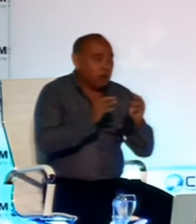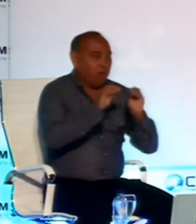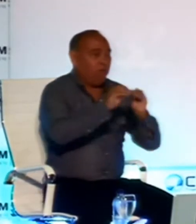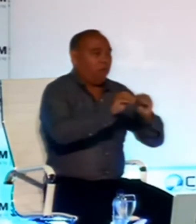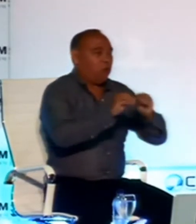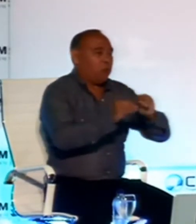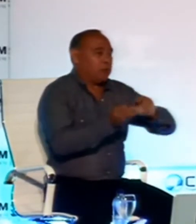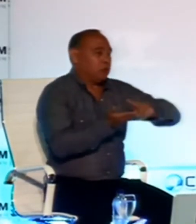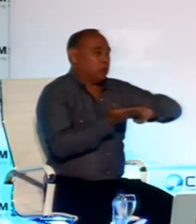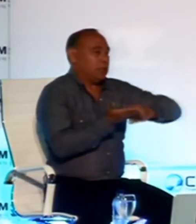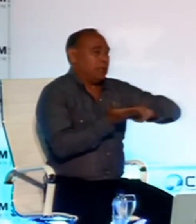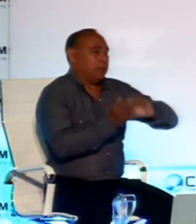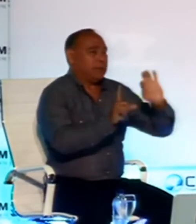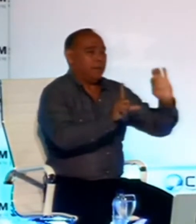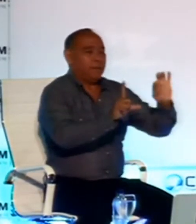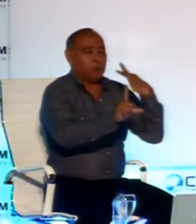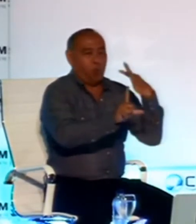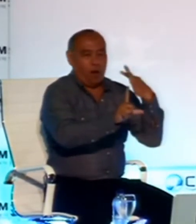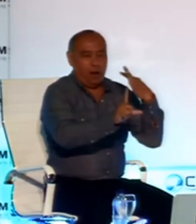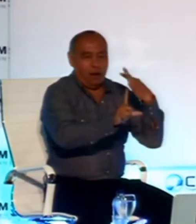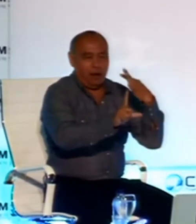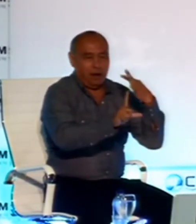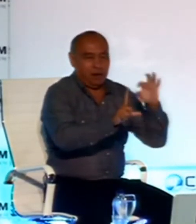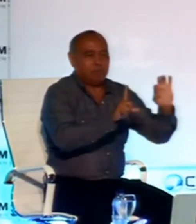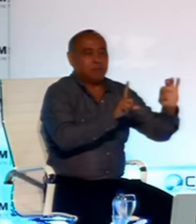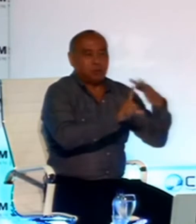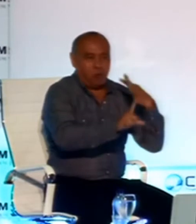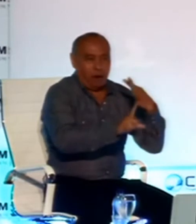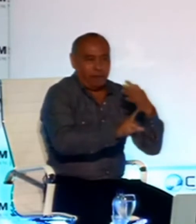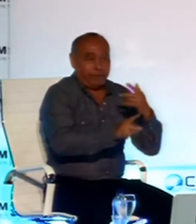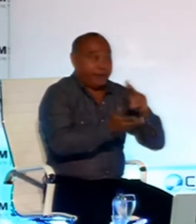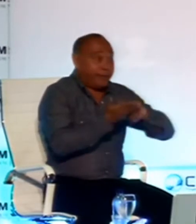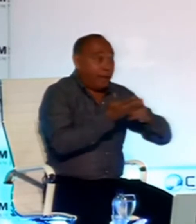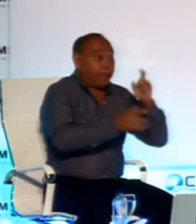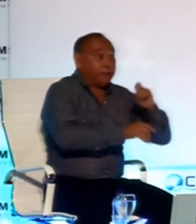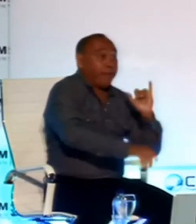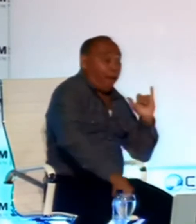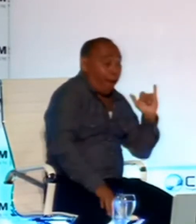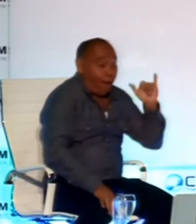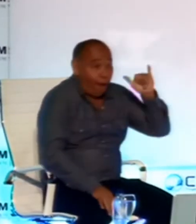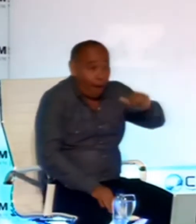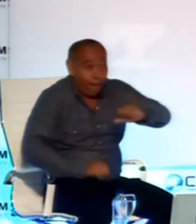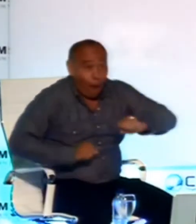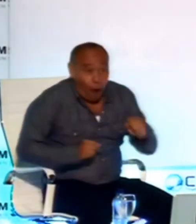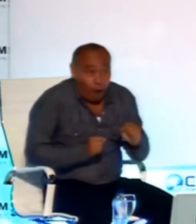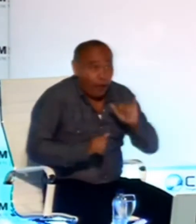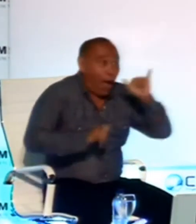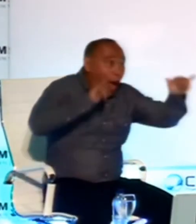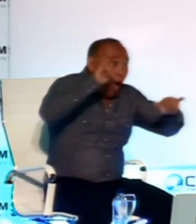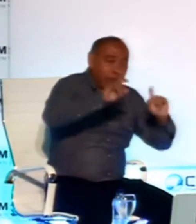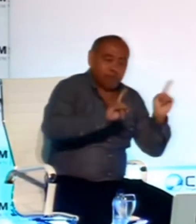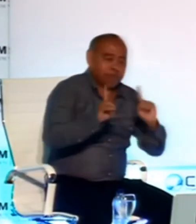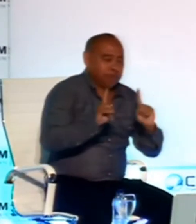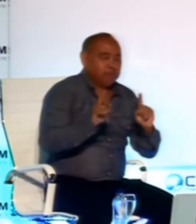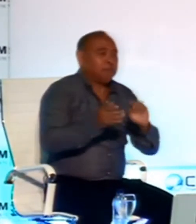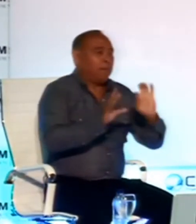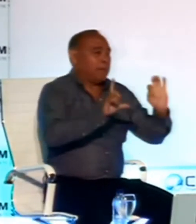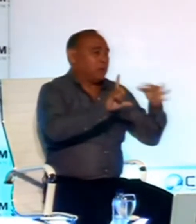la última línea que nosotros manejamos tiene que ver con la formación virtual de intérpretes de lengua de señas. Ya no tienen que movilizarse hasta